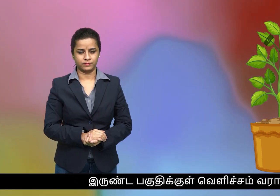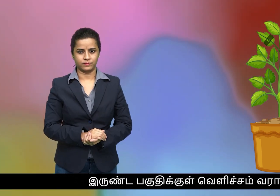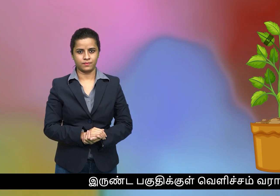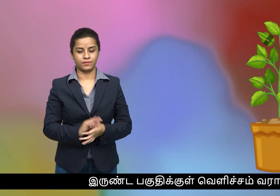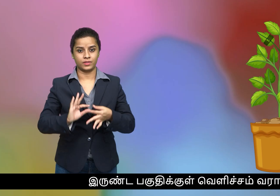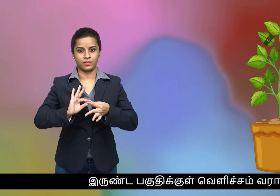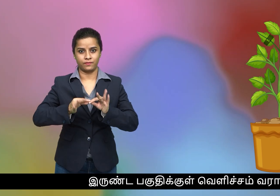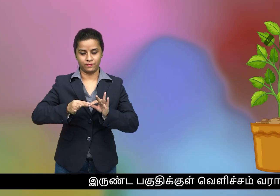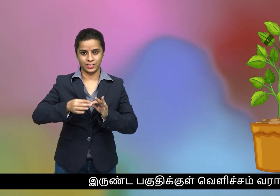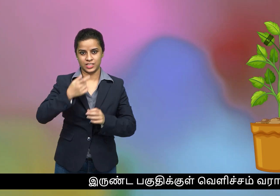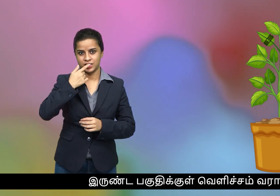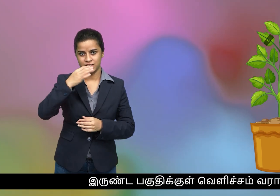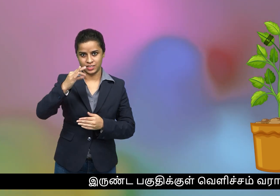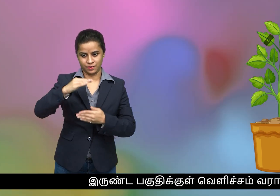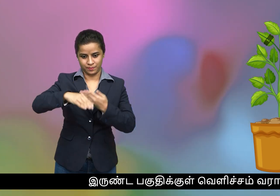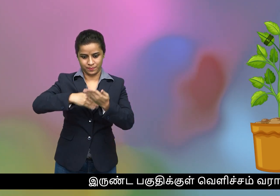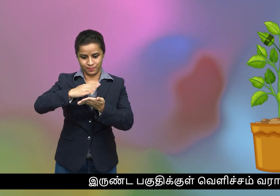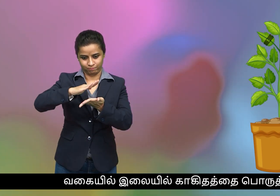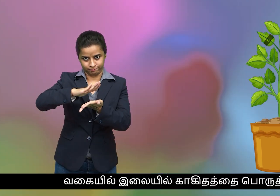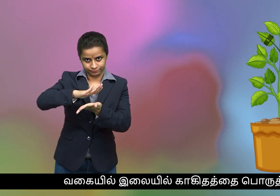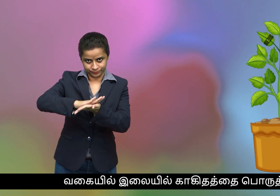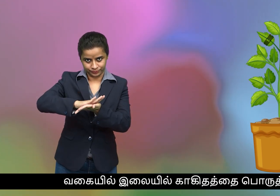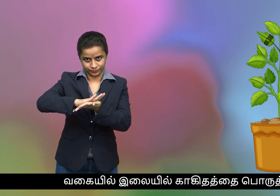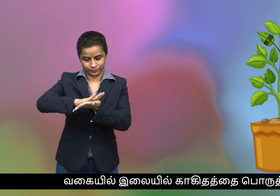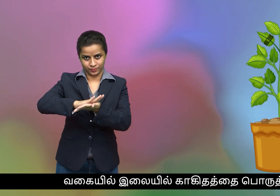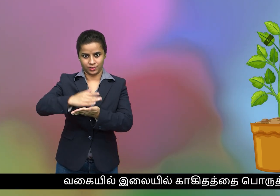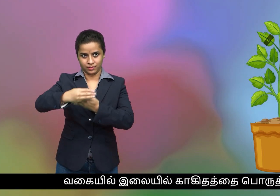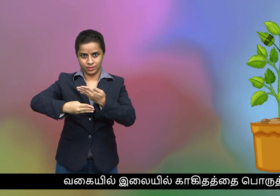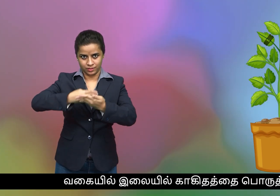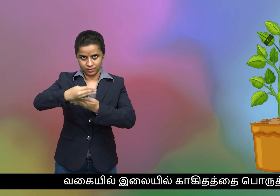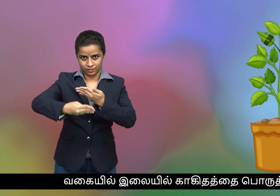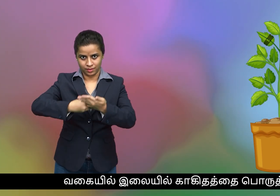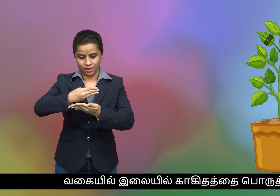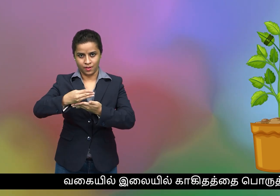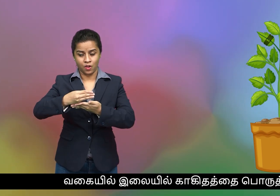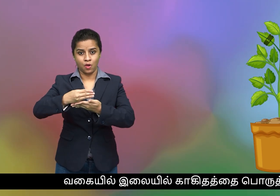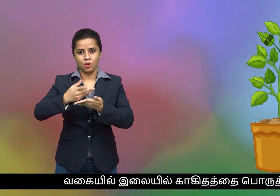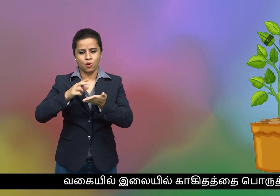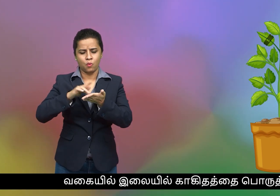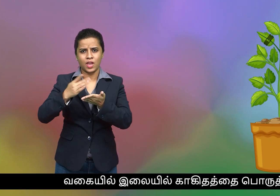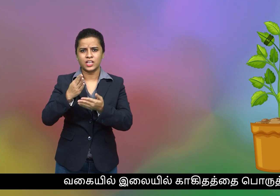இருண்ட பகுதிக்குள் வெளிச்சம் வராத வகையில் இலையில் காகிதத்தை பொருத்தவும்.